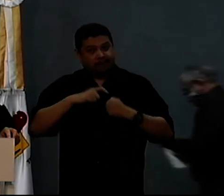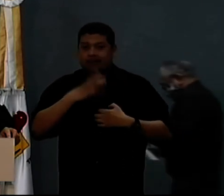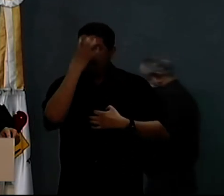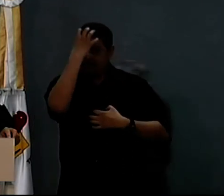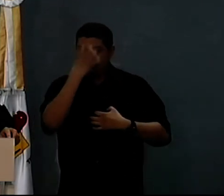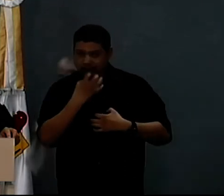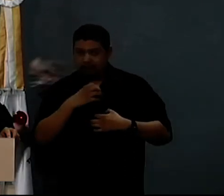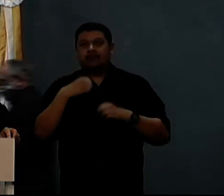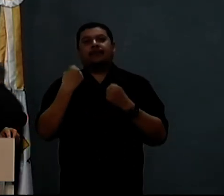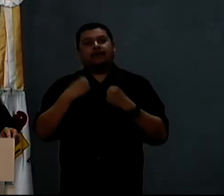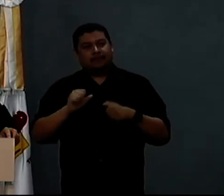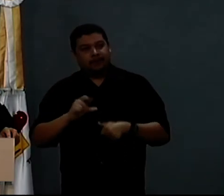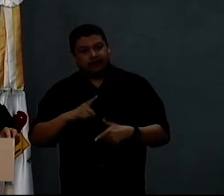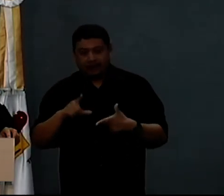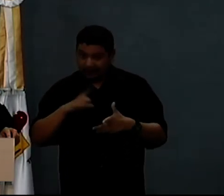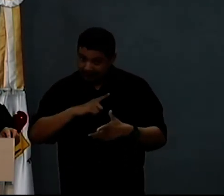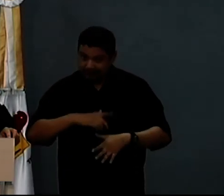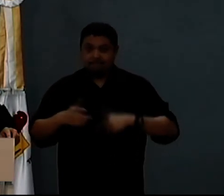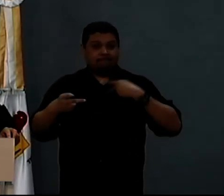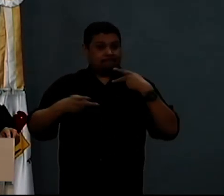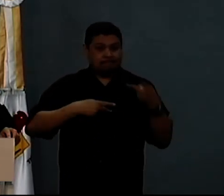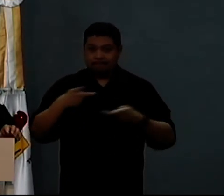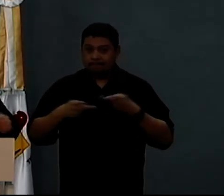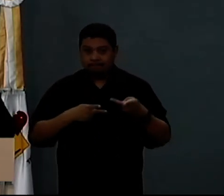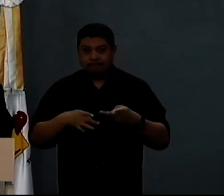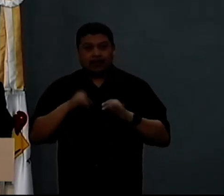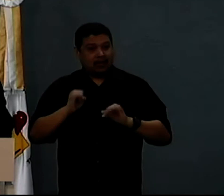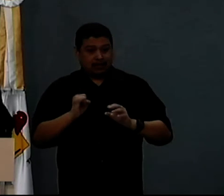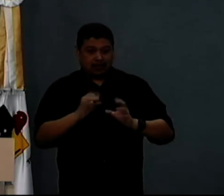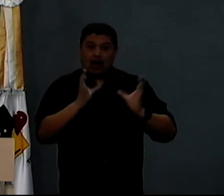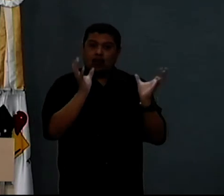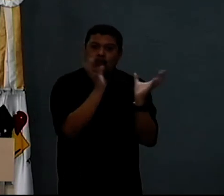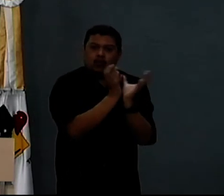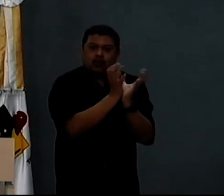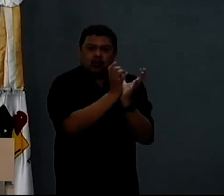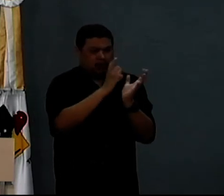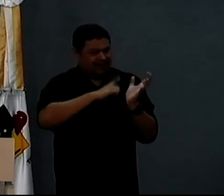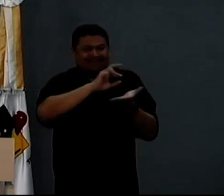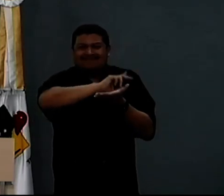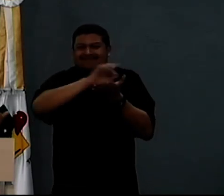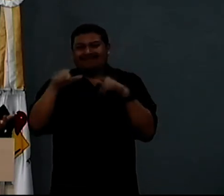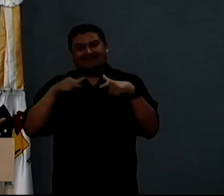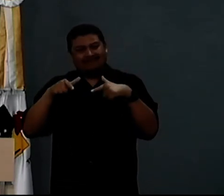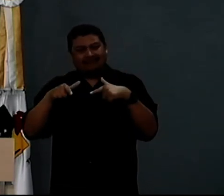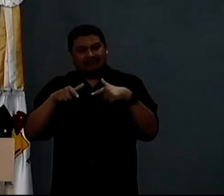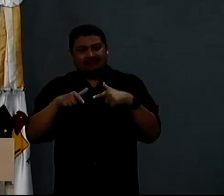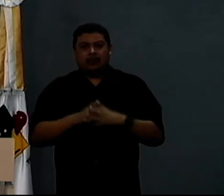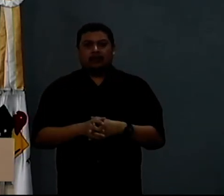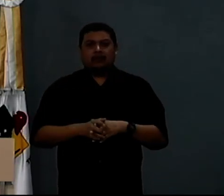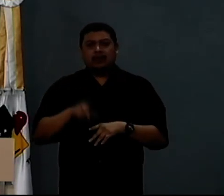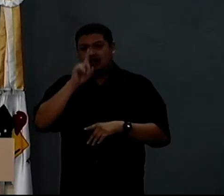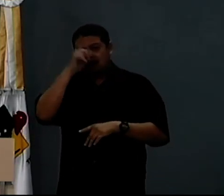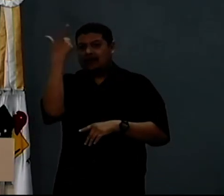ter projeto. Prefeita, se a equipe de repente está sufocada com muita coisa para ser feita, procura outras alternativas,